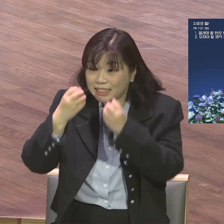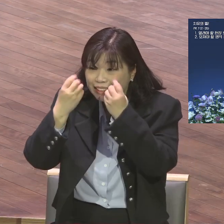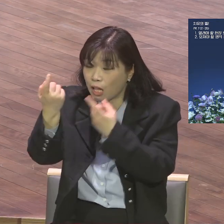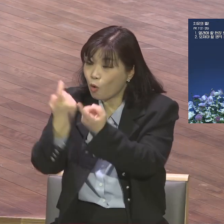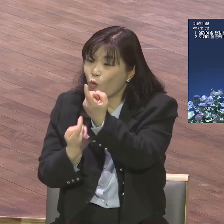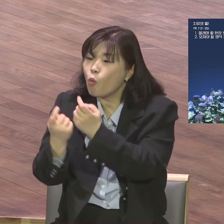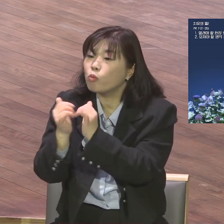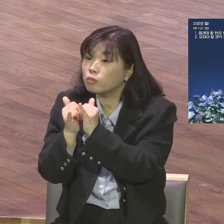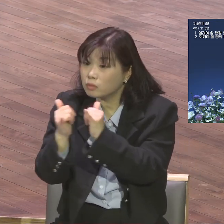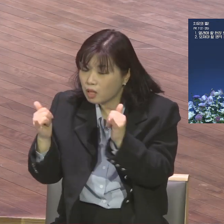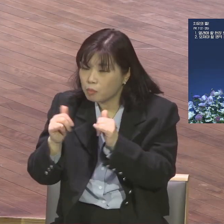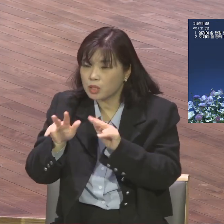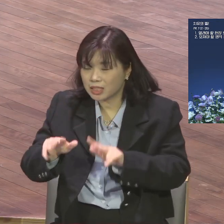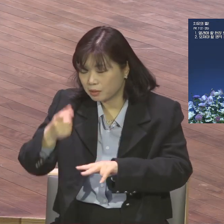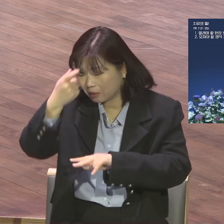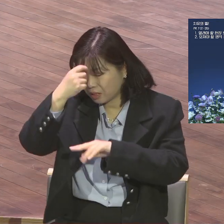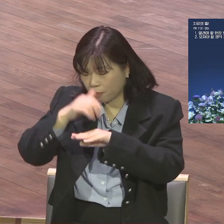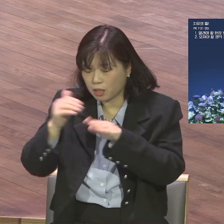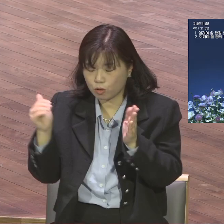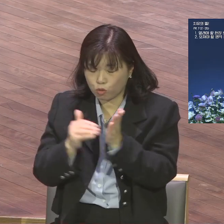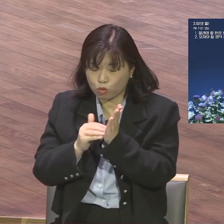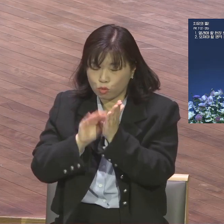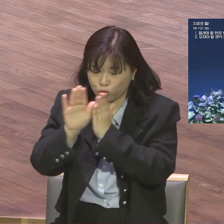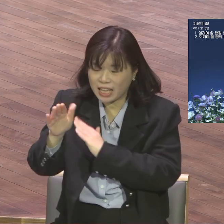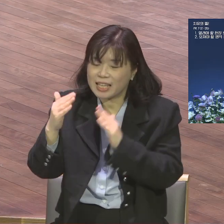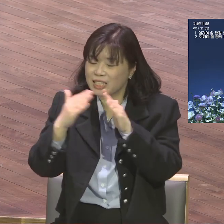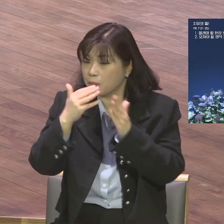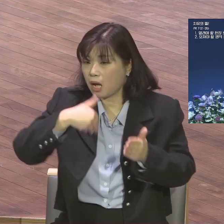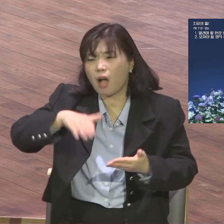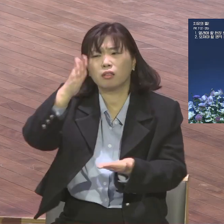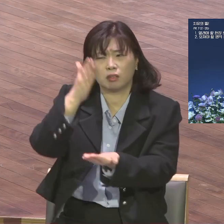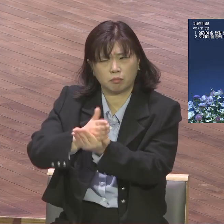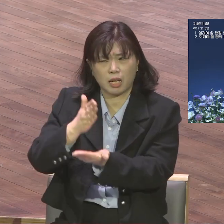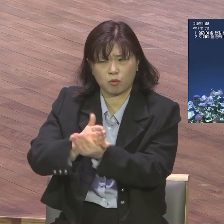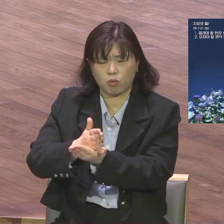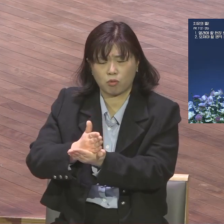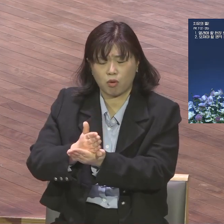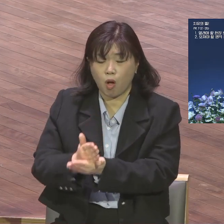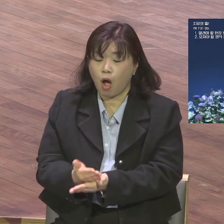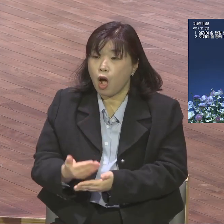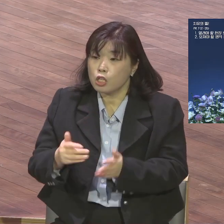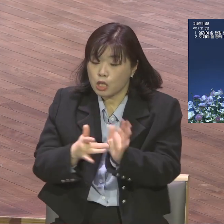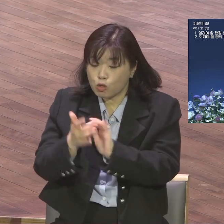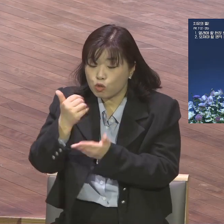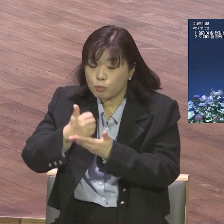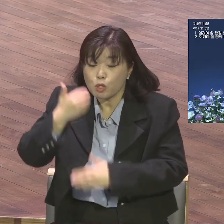자녀로 누리는 이 신부다 권세를 마음껏 누리는 생애 최고의 날이 되기를 바랍니다.